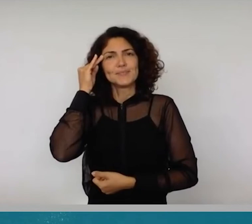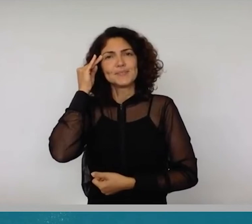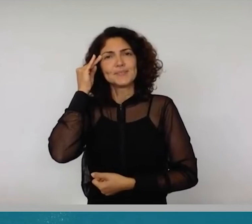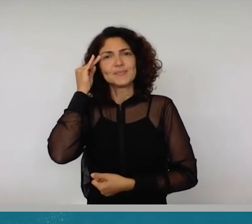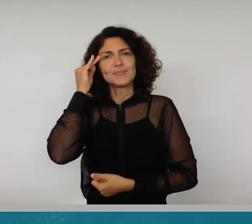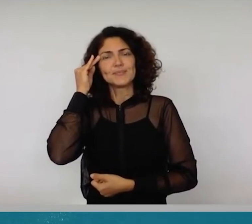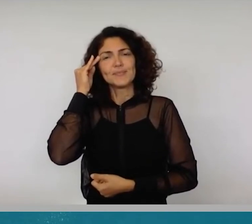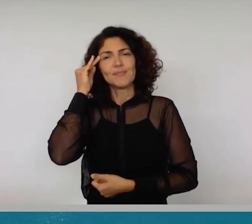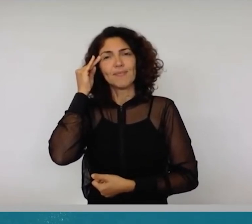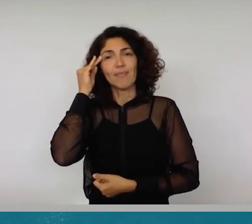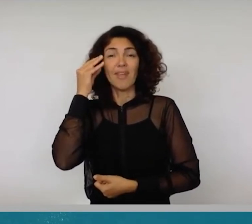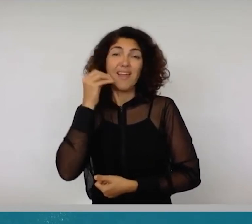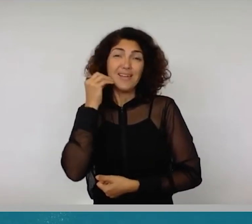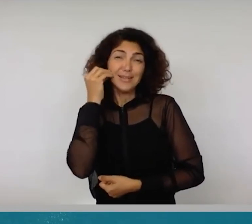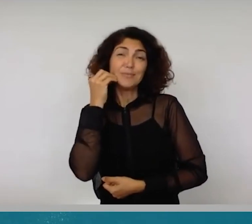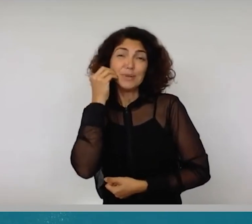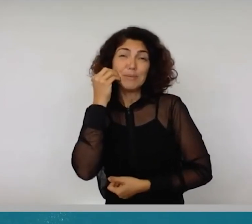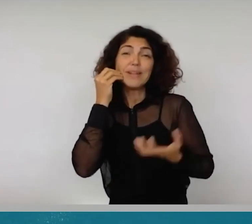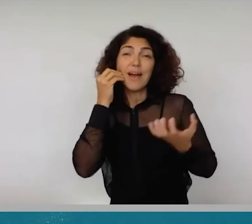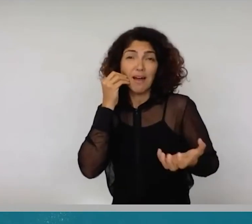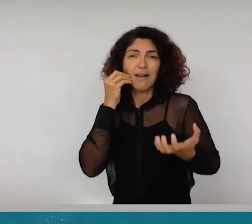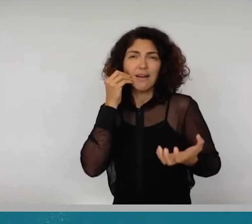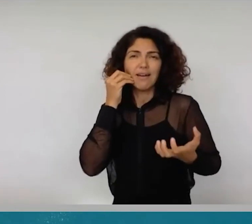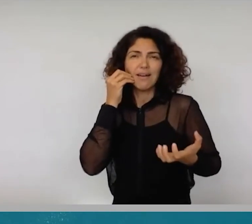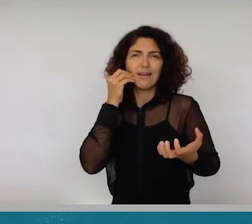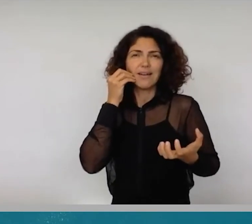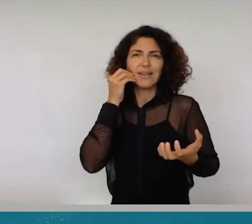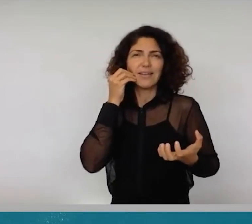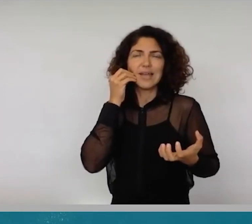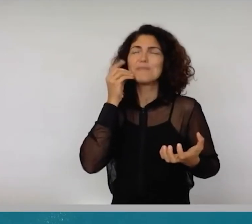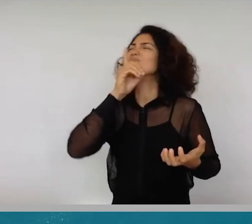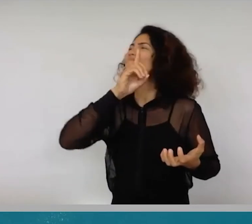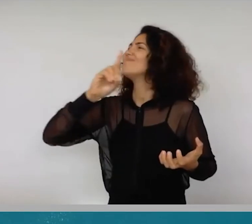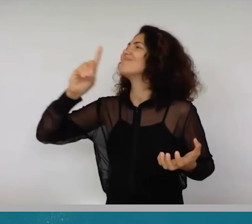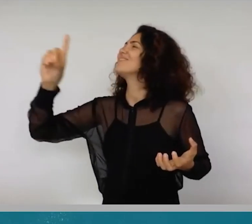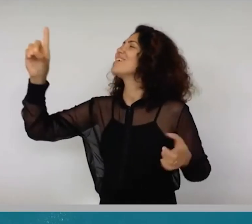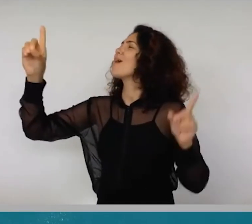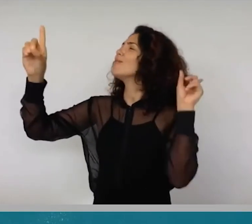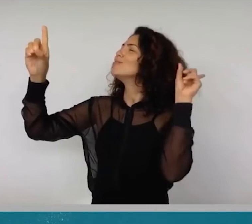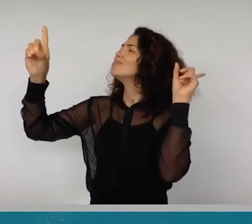experimentar, a plenitude vai estar em Deus.